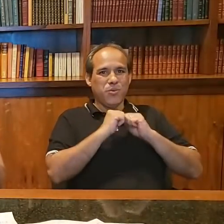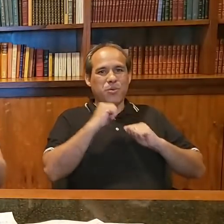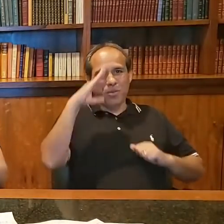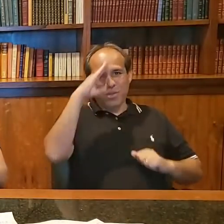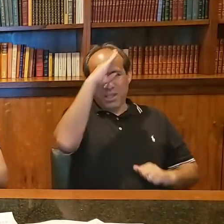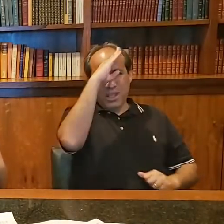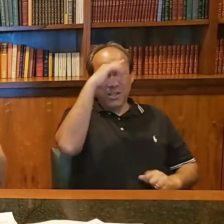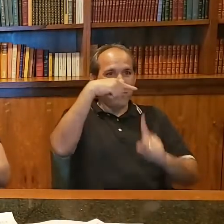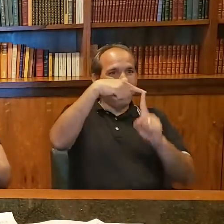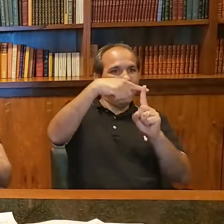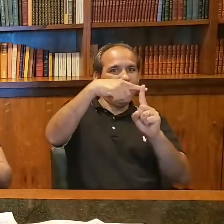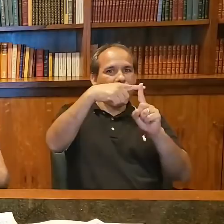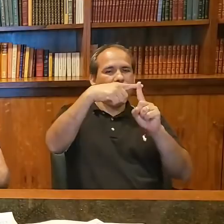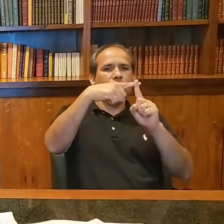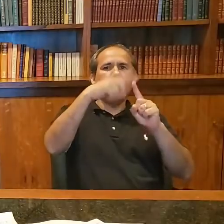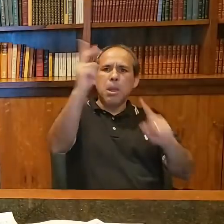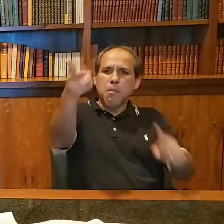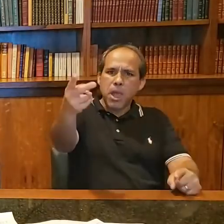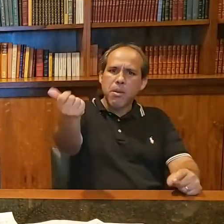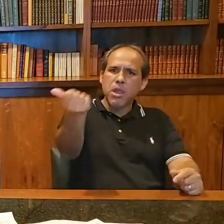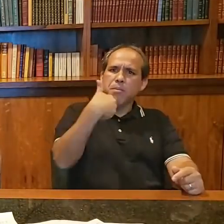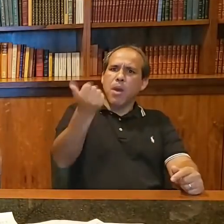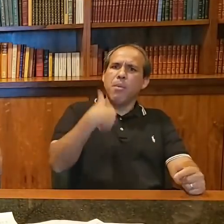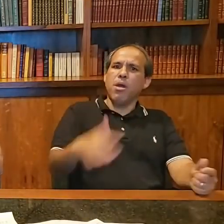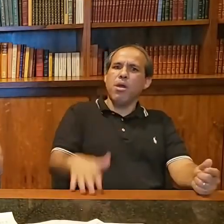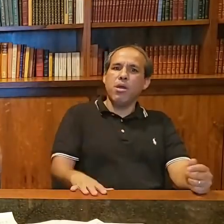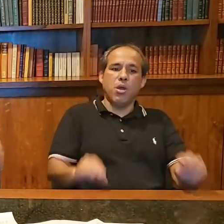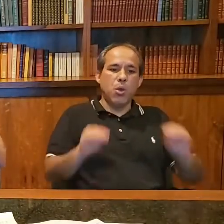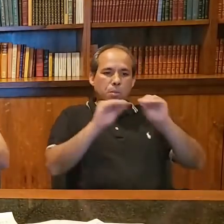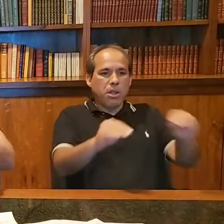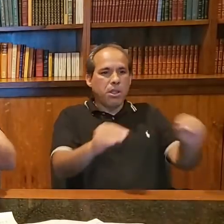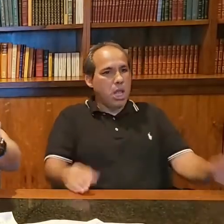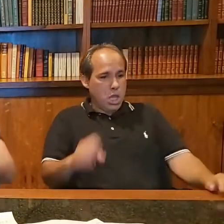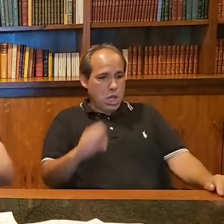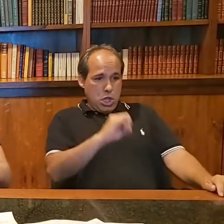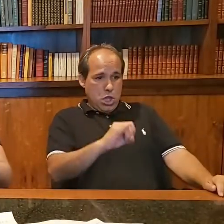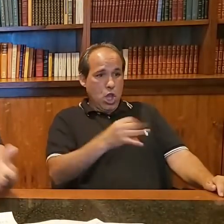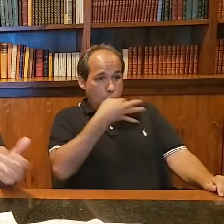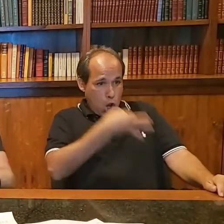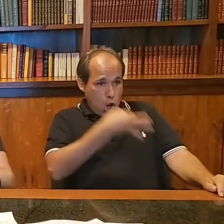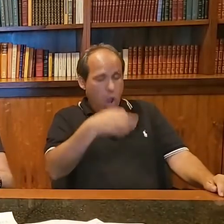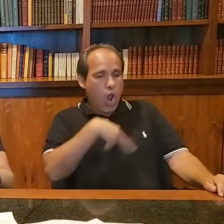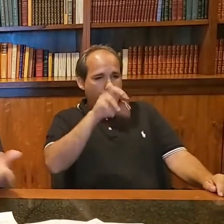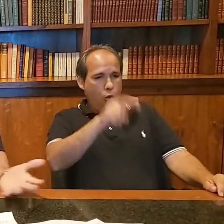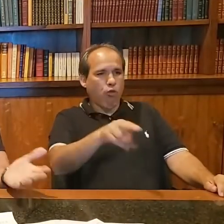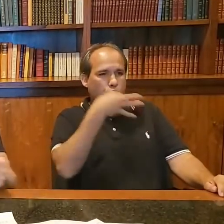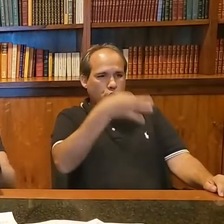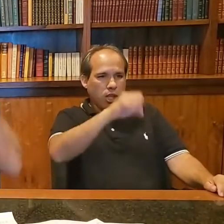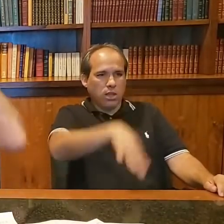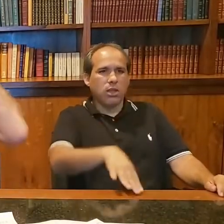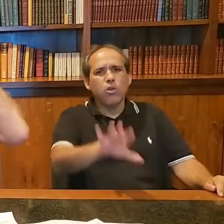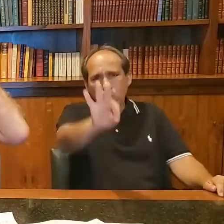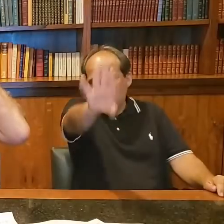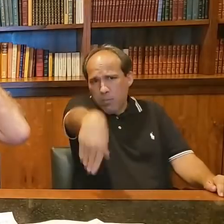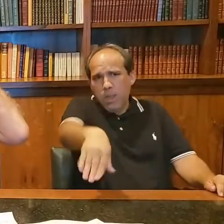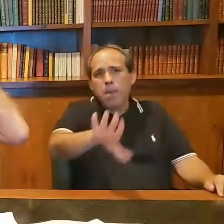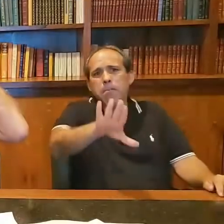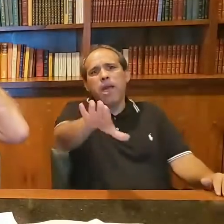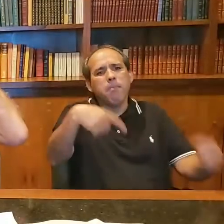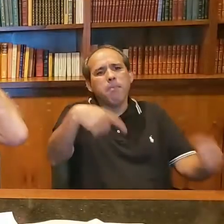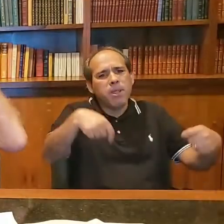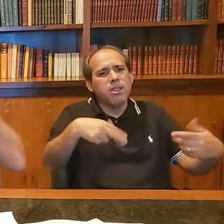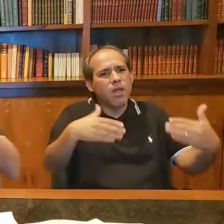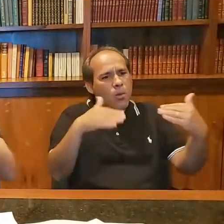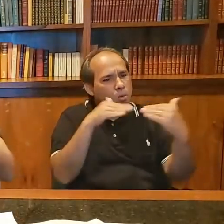que lá, positivo, e o cara critica. Ainda escreve ainda. Quando tem que criticar, eu critico. Ah, pelo amor de Deus, vamos criticar com razão. É a mesma